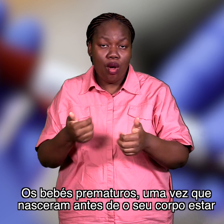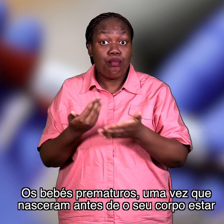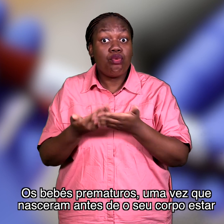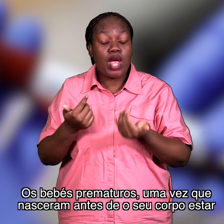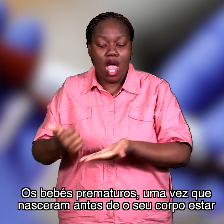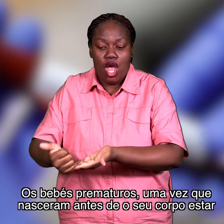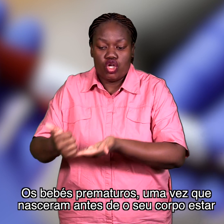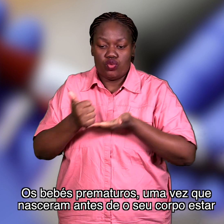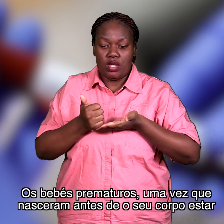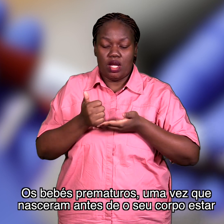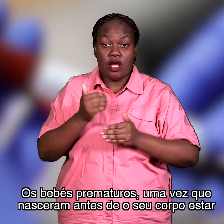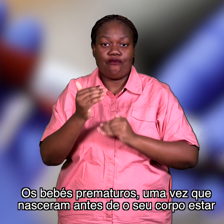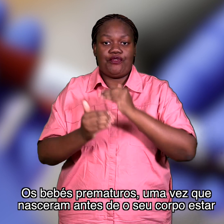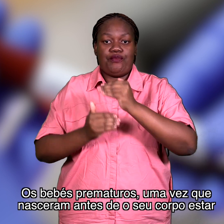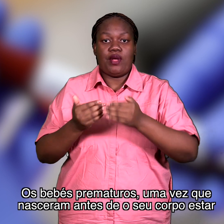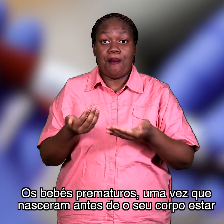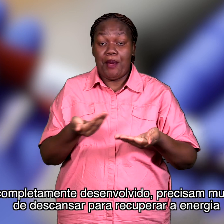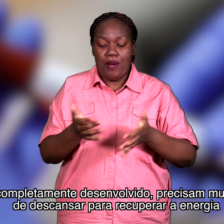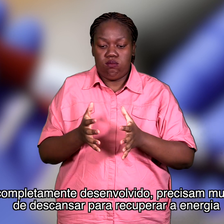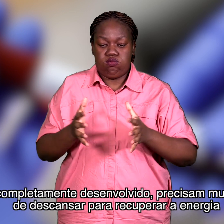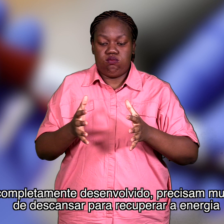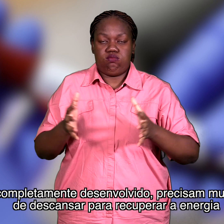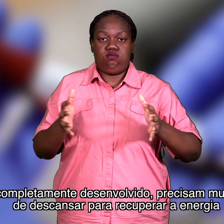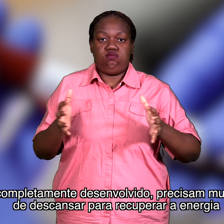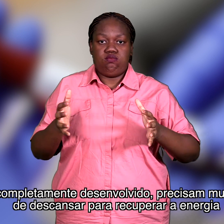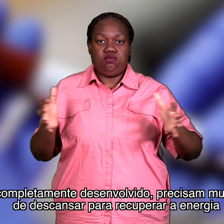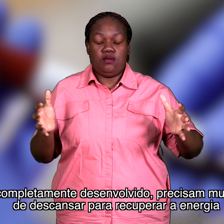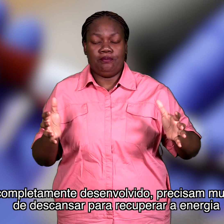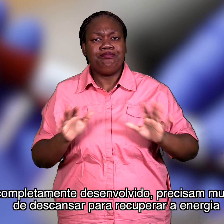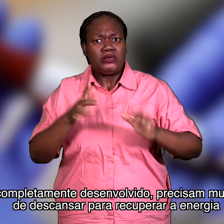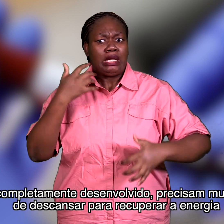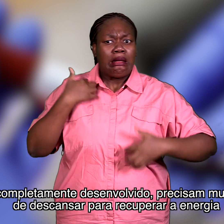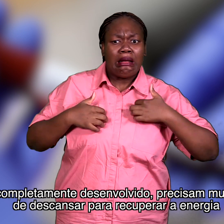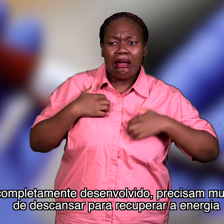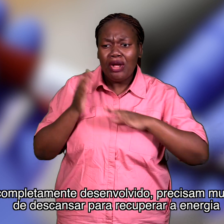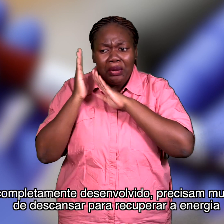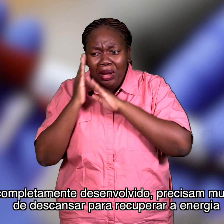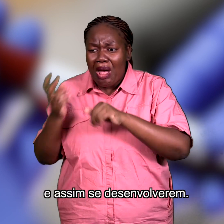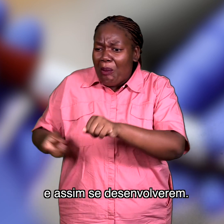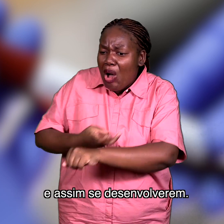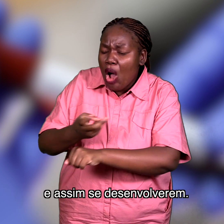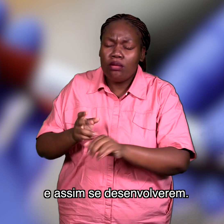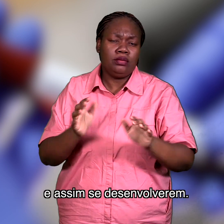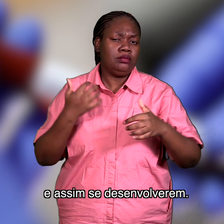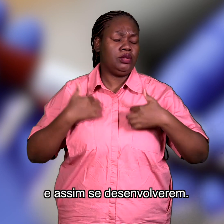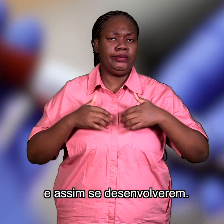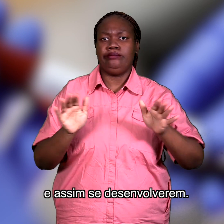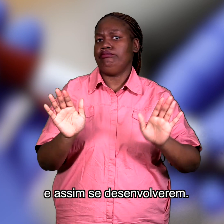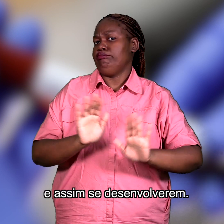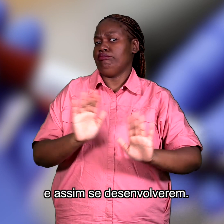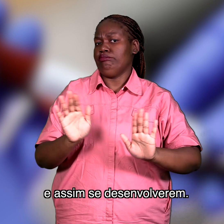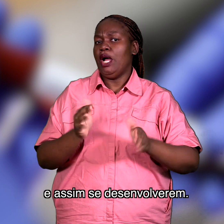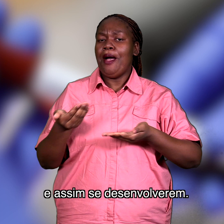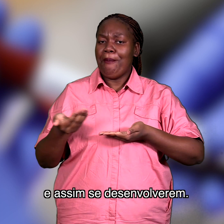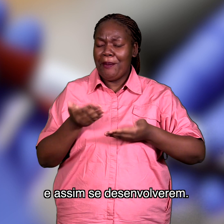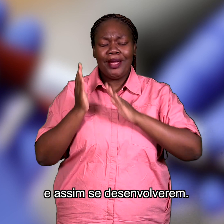desenvolvido, precisam muito de descansar para recuperar a energia e assim se desenvolverem. Não se assuste se o seu bebê